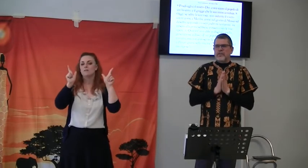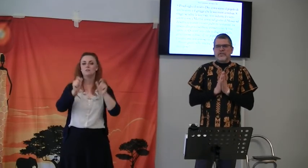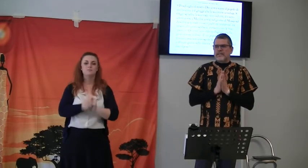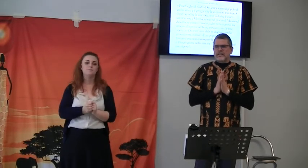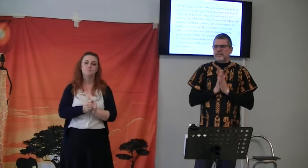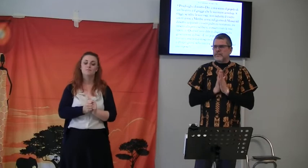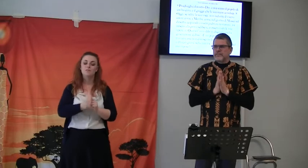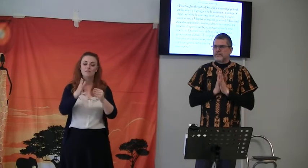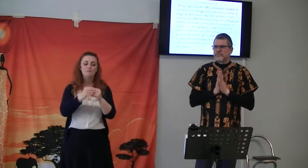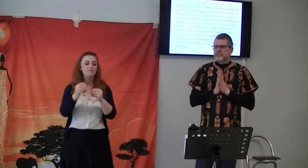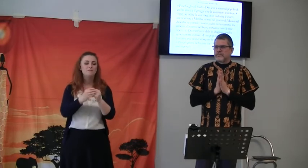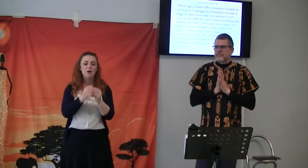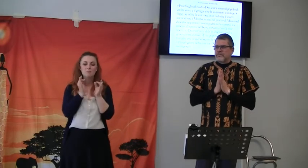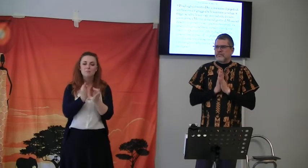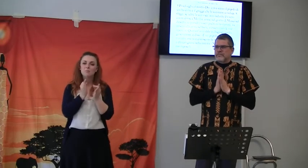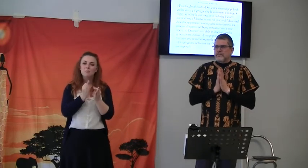Dio fa cose grandi.